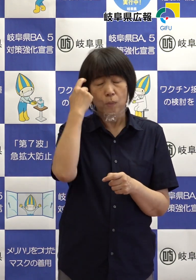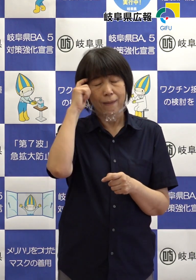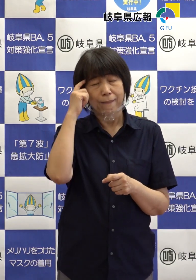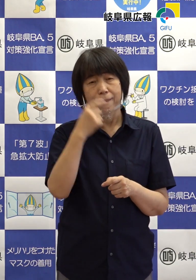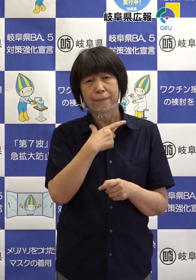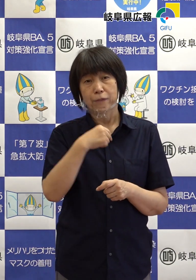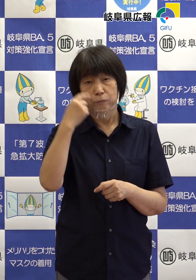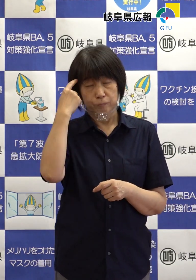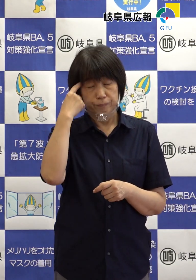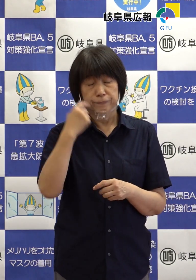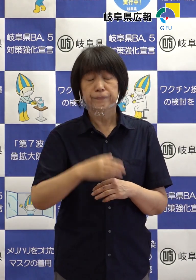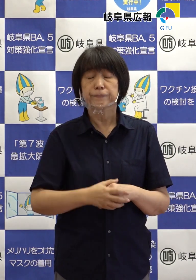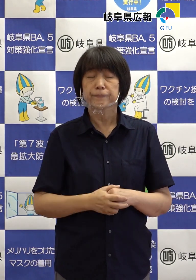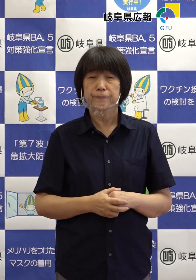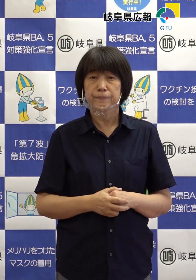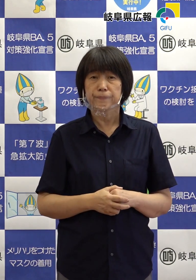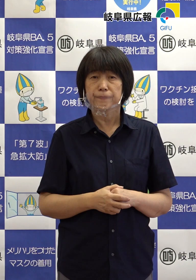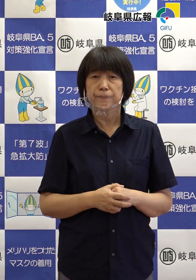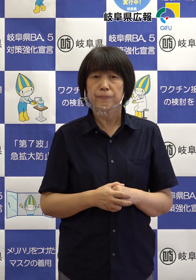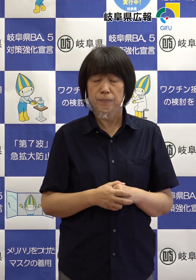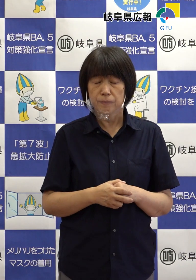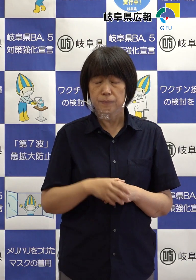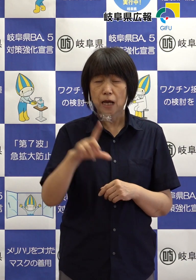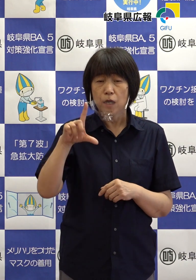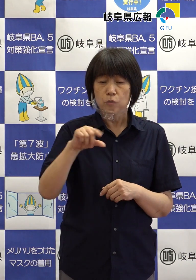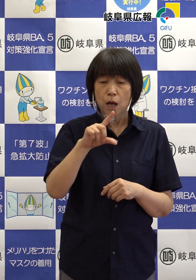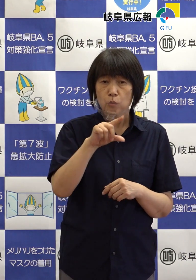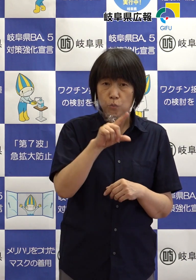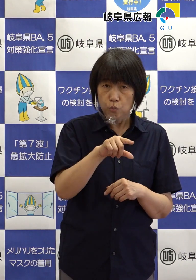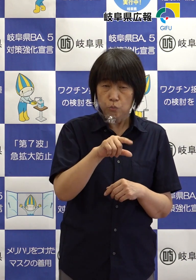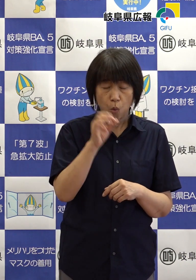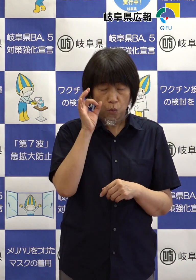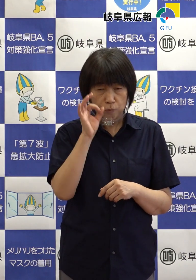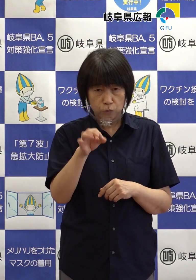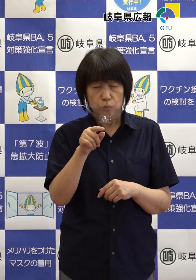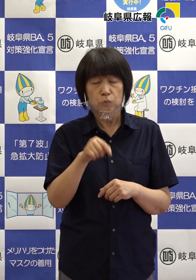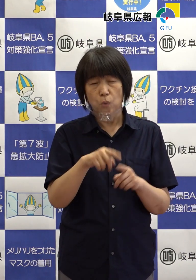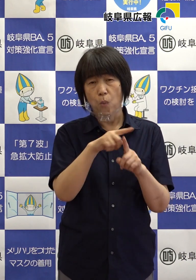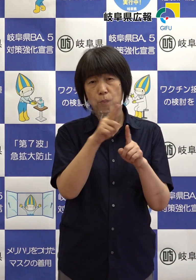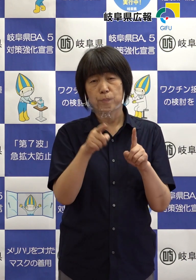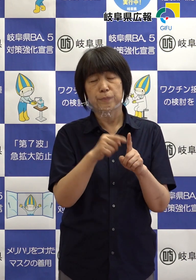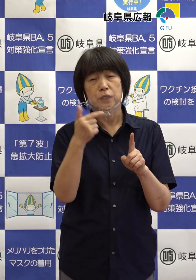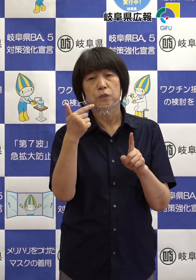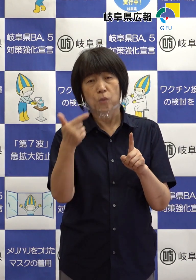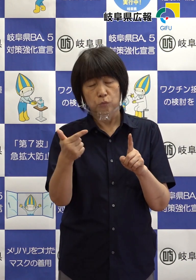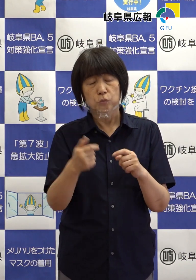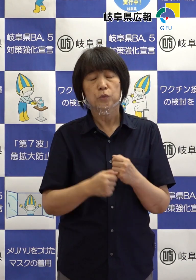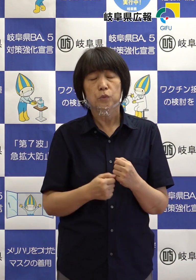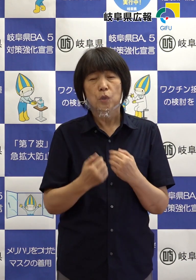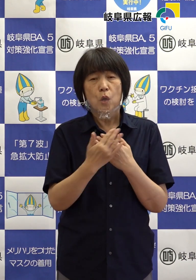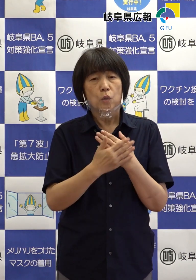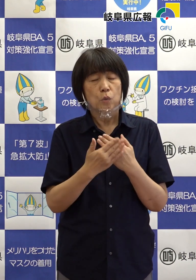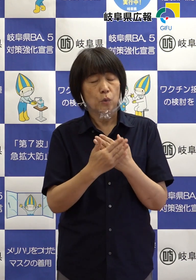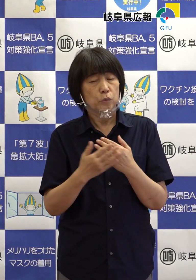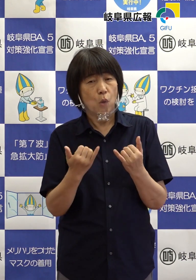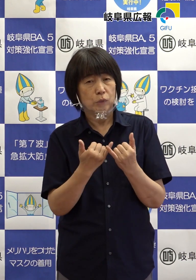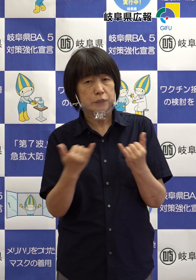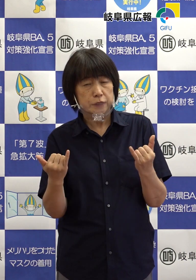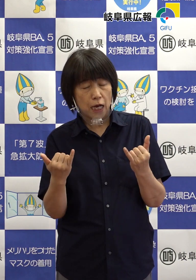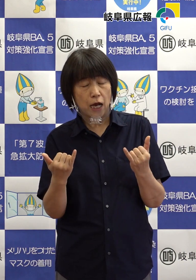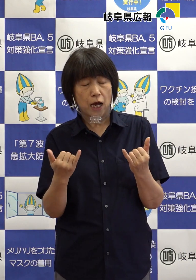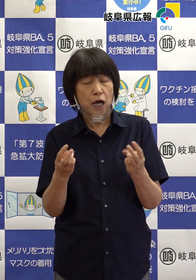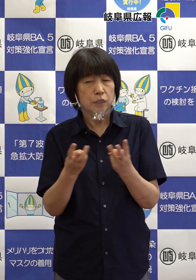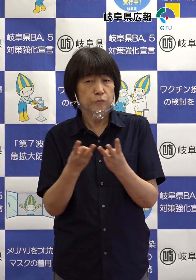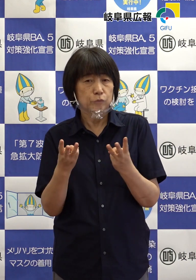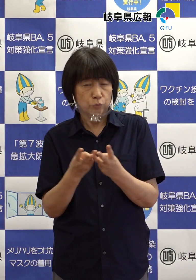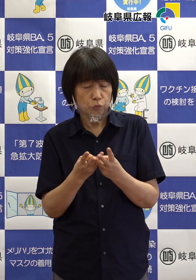ありますそれからグランデ言います登録ぺー4位ご覧いただきますと容疑者数まああのし閣僚施設